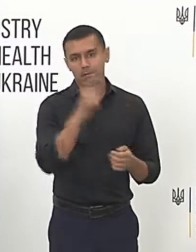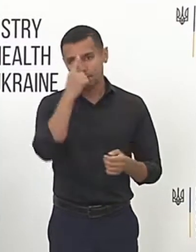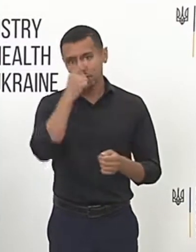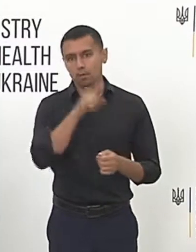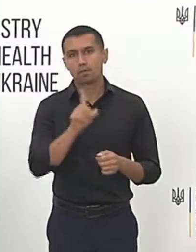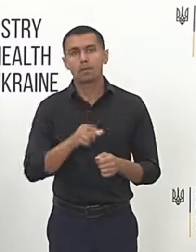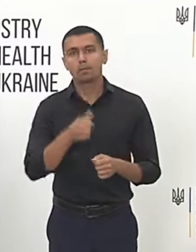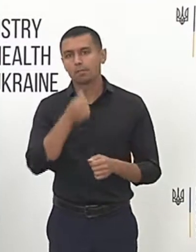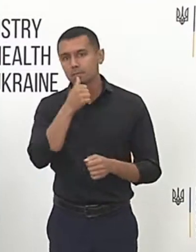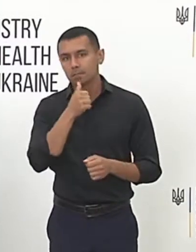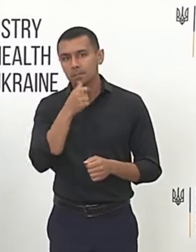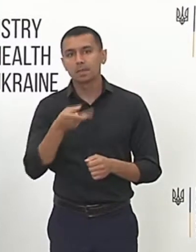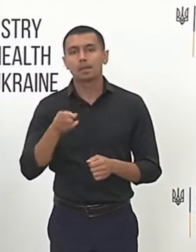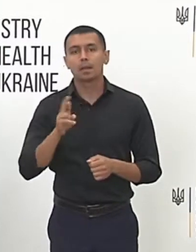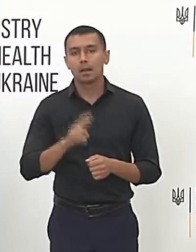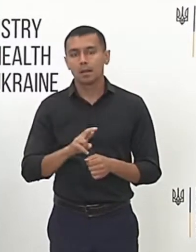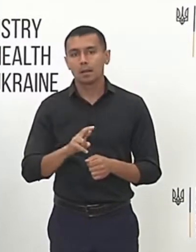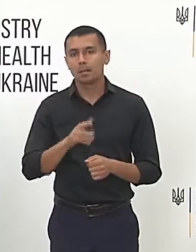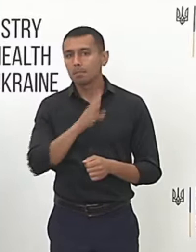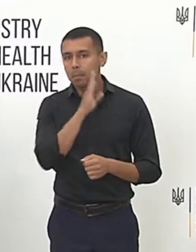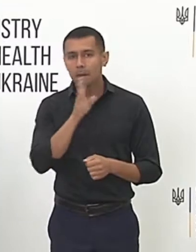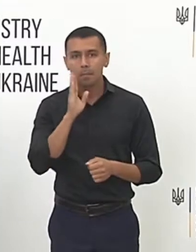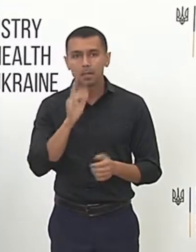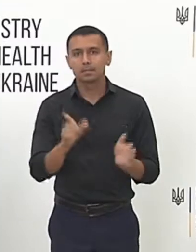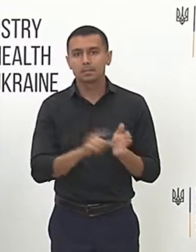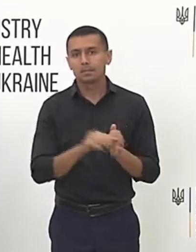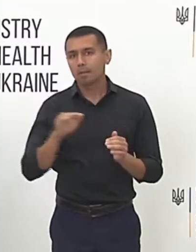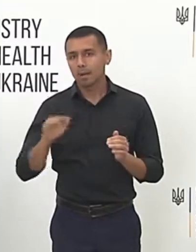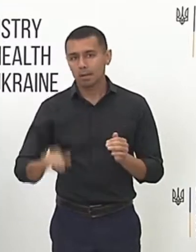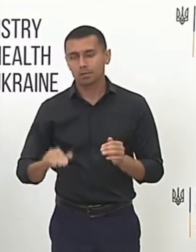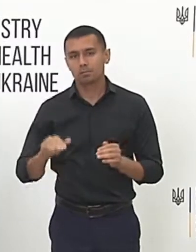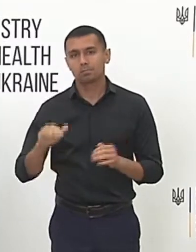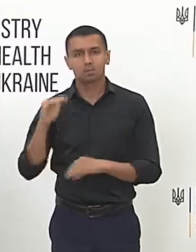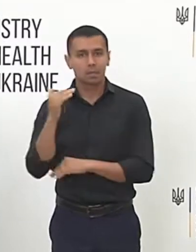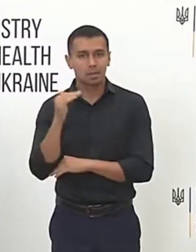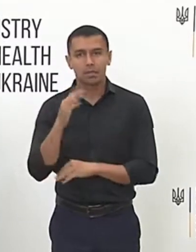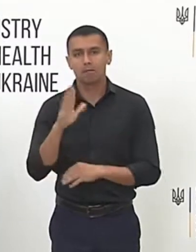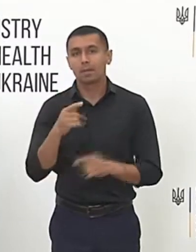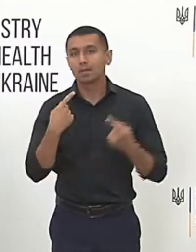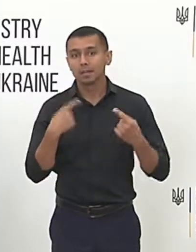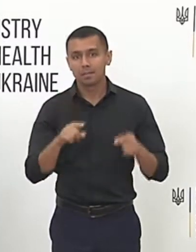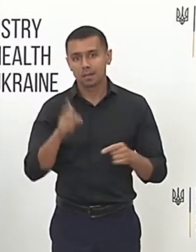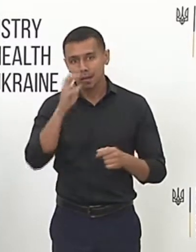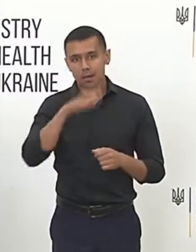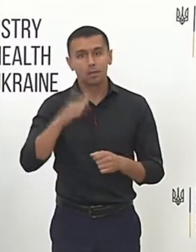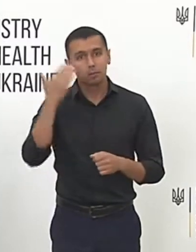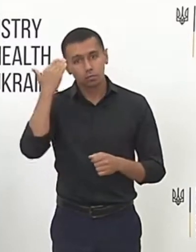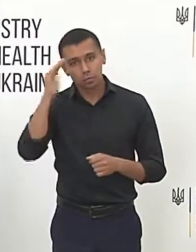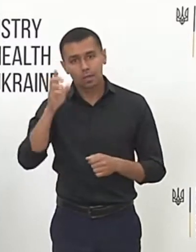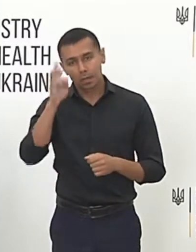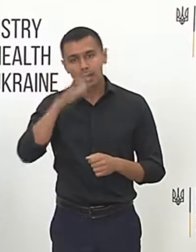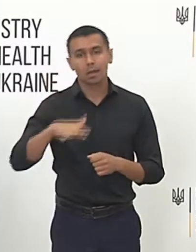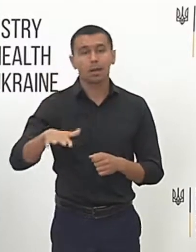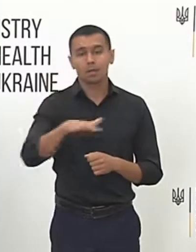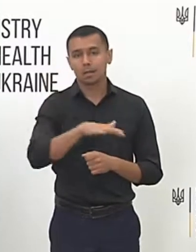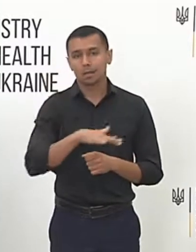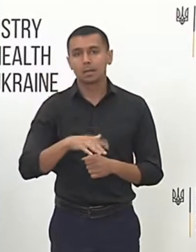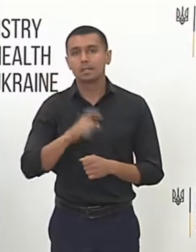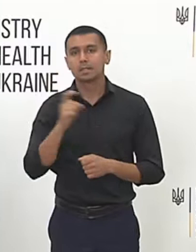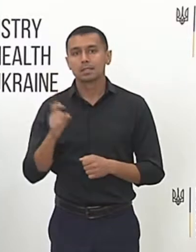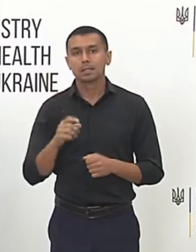в Індії. Те ще випробування для мами з маленькою дитиною. в іншій країні, в чужій країні,